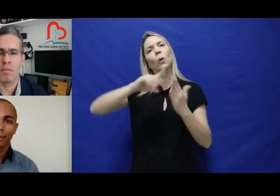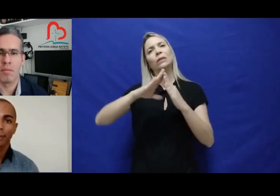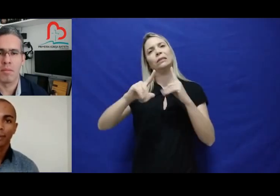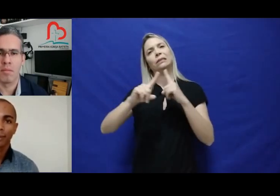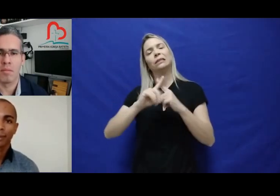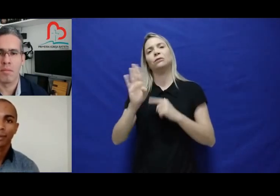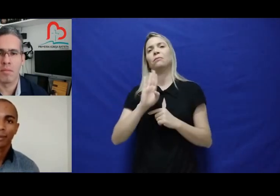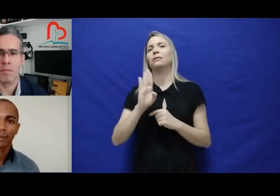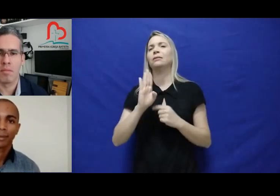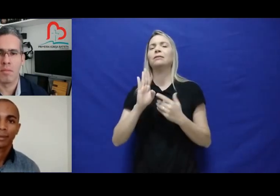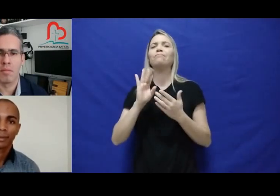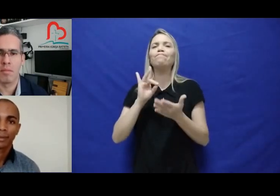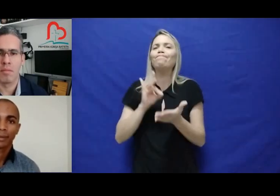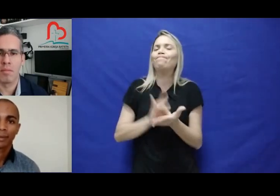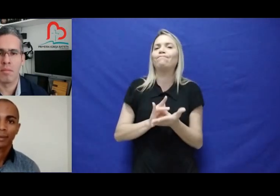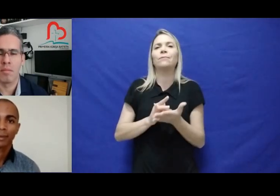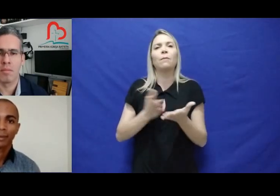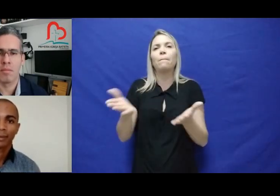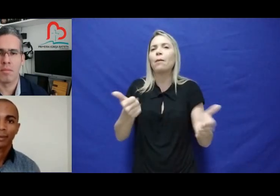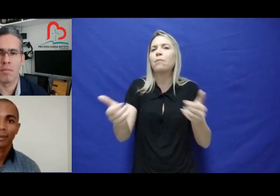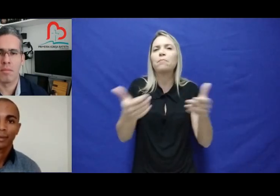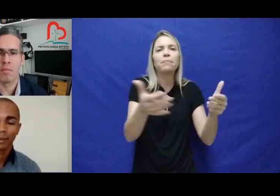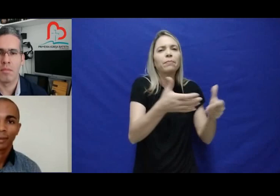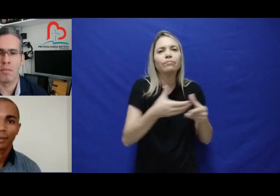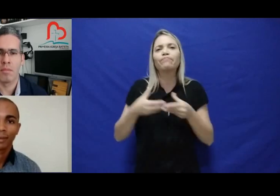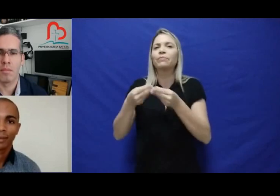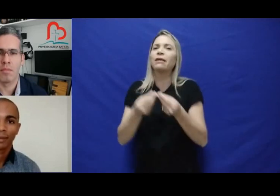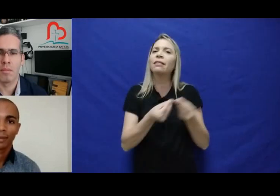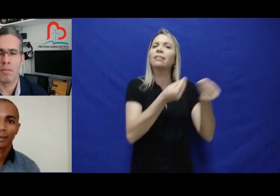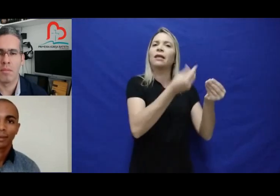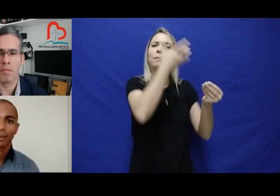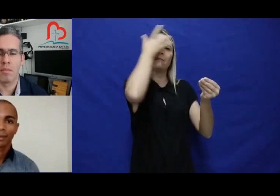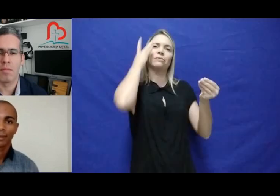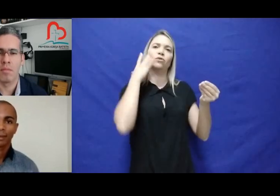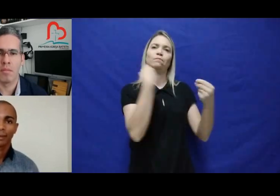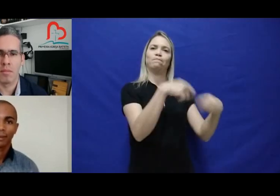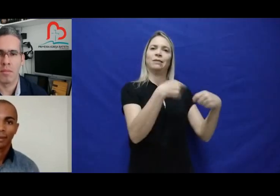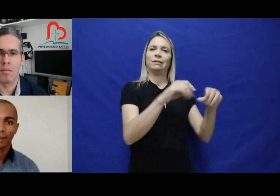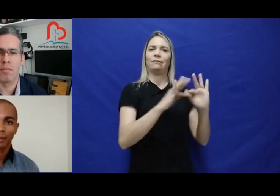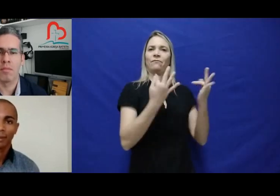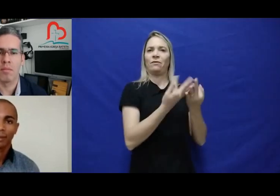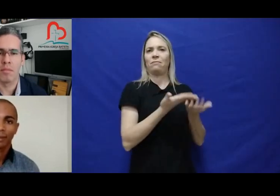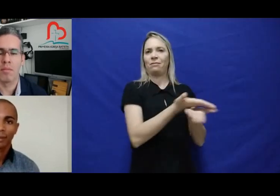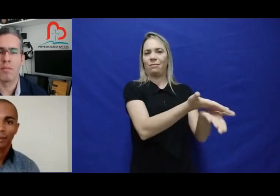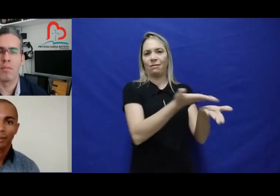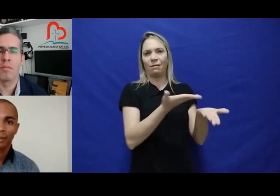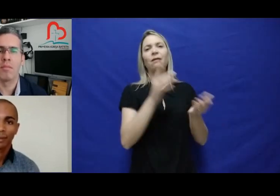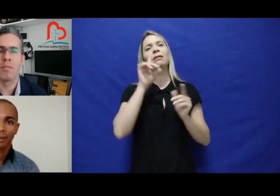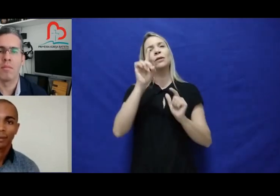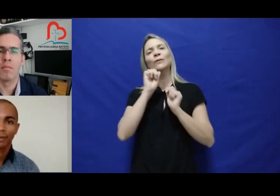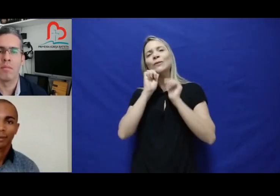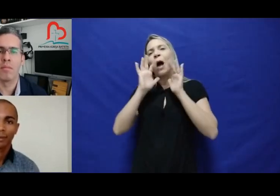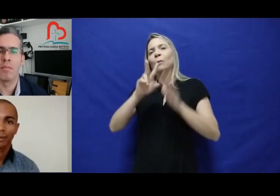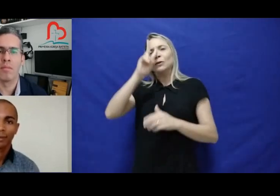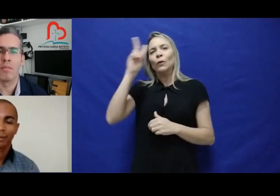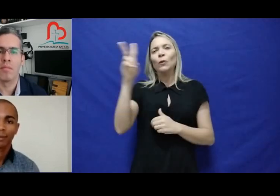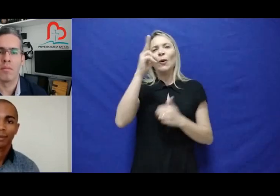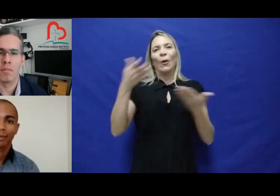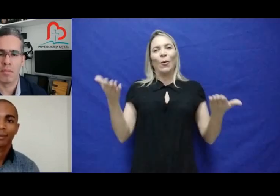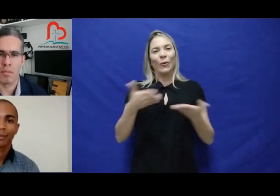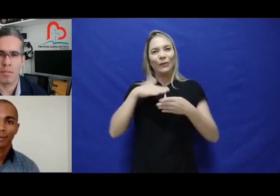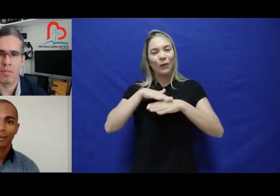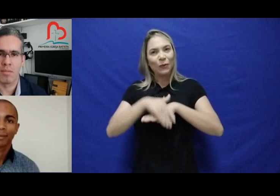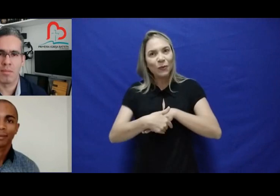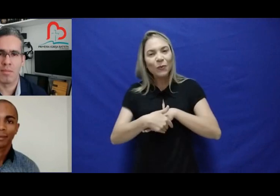seu nome, a primeira Igreja Batista em Divinópolis abençoará vidas e famílias que necessitam desse